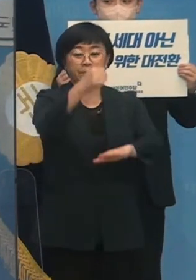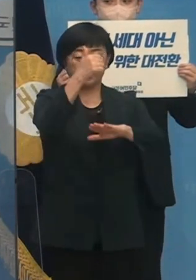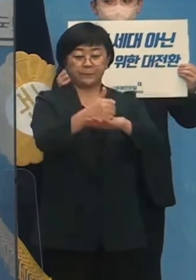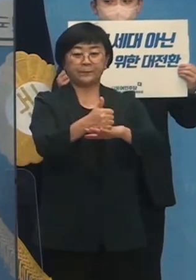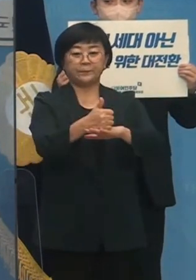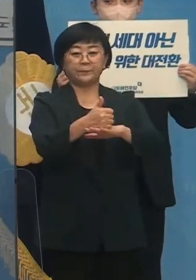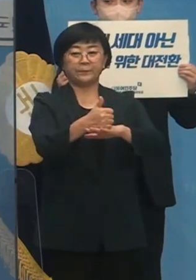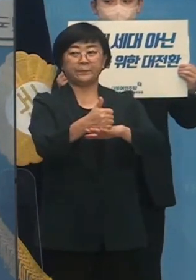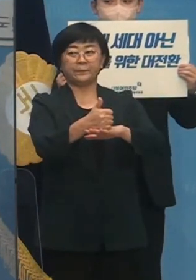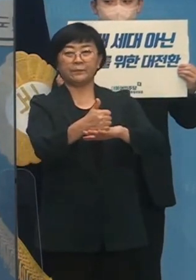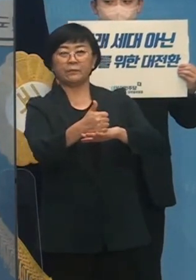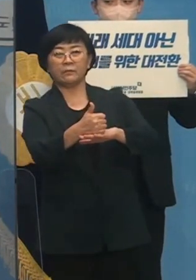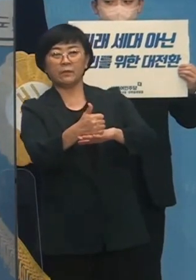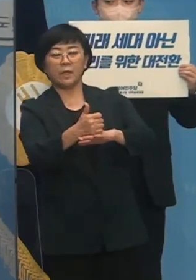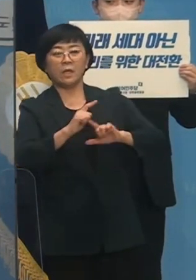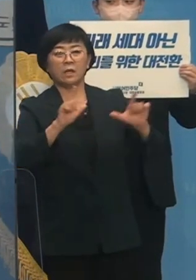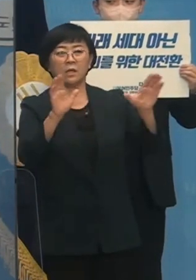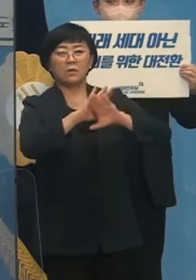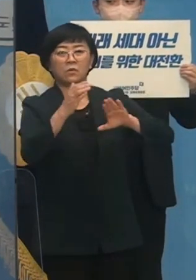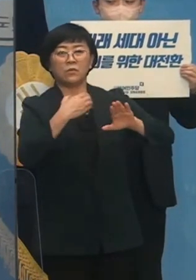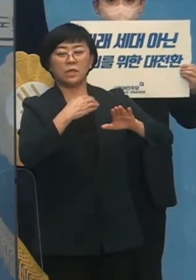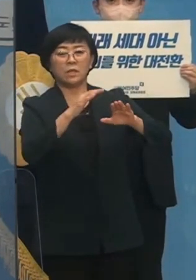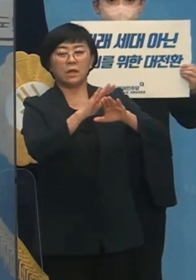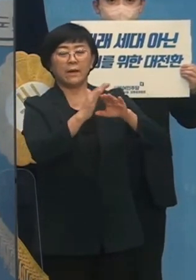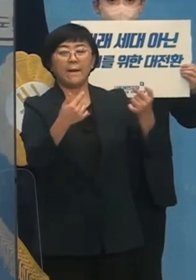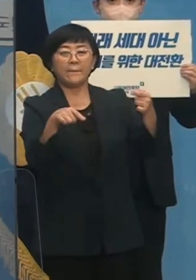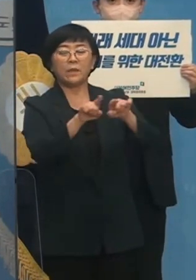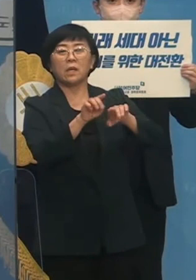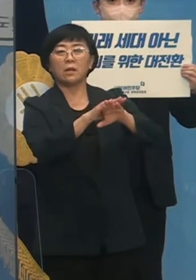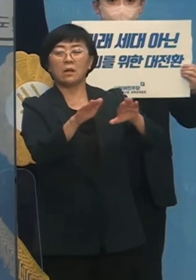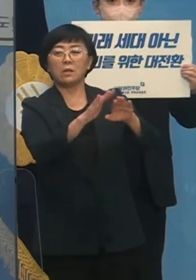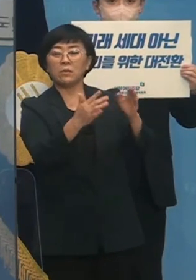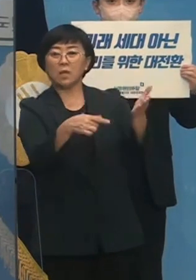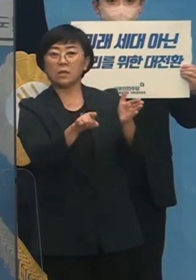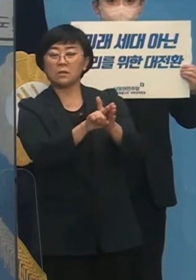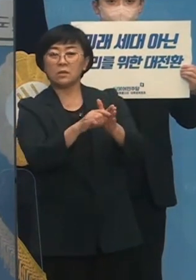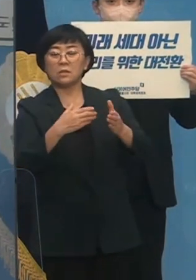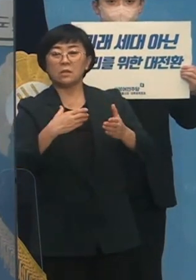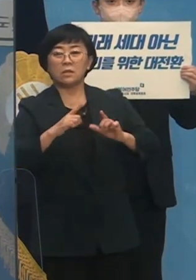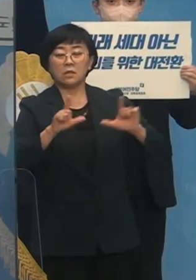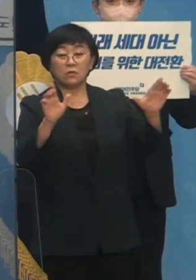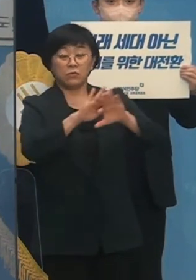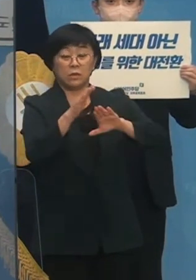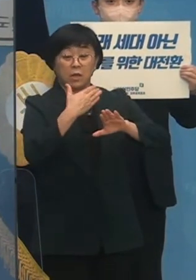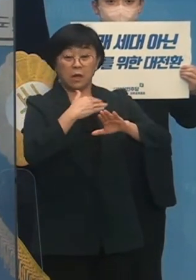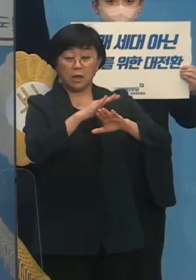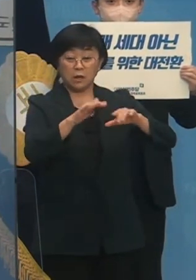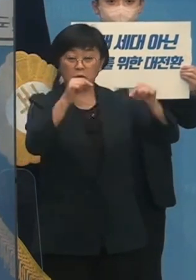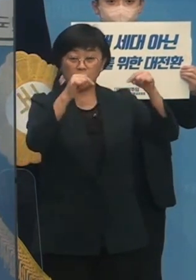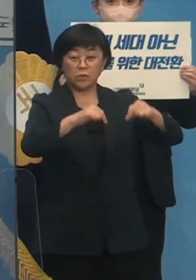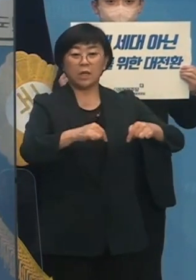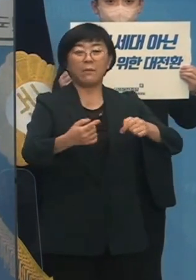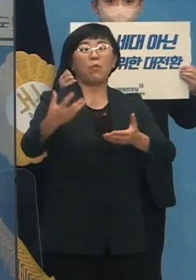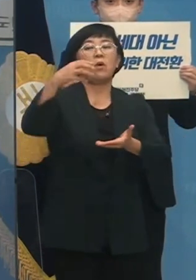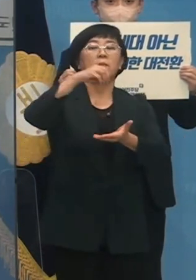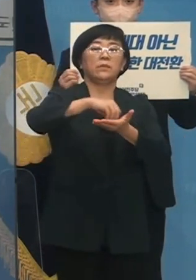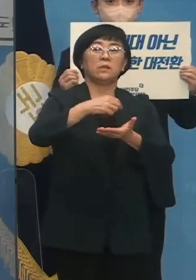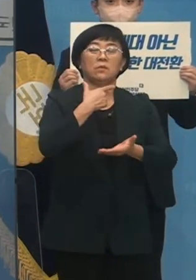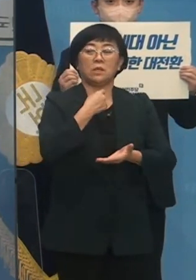마지막으로 청년을 기후위기에 함께 대응하는 주체로 받아들이며 기후위기 해결을 위한 논의에 포함할 것을